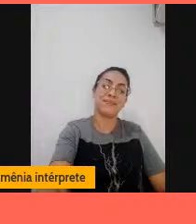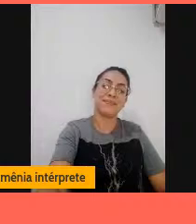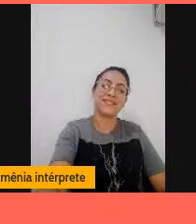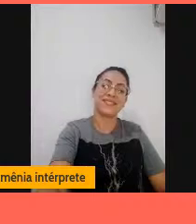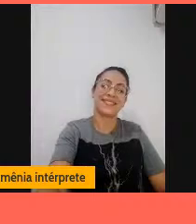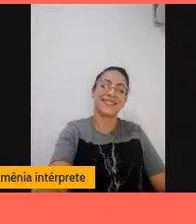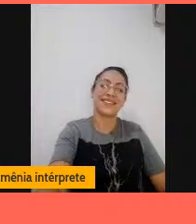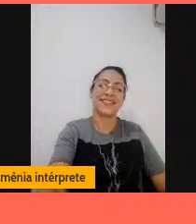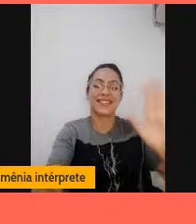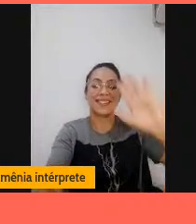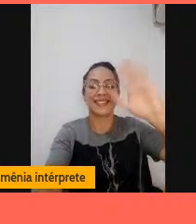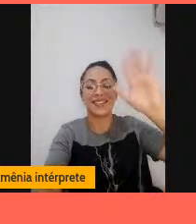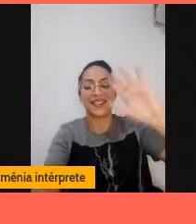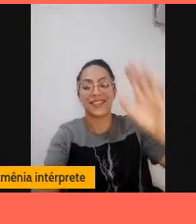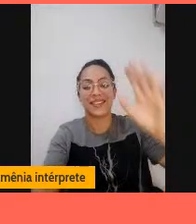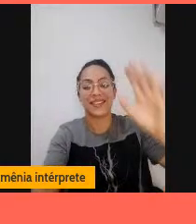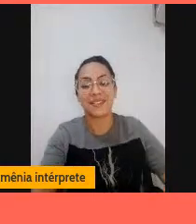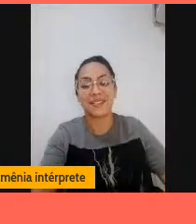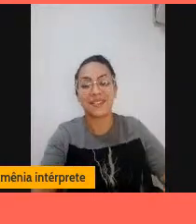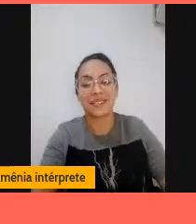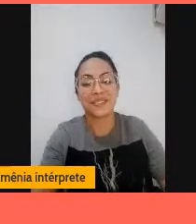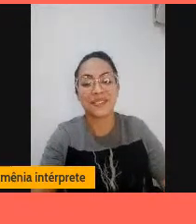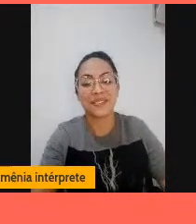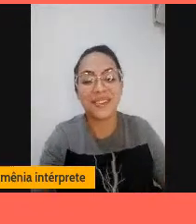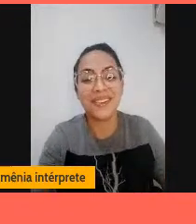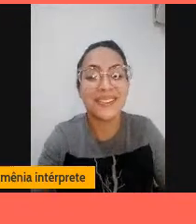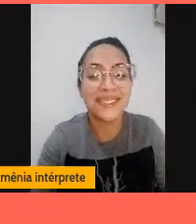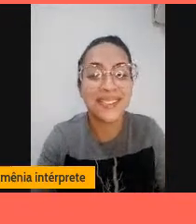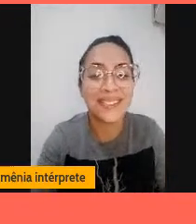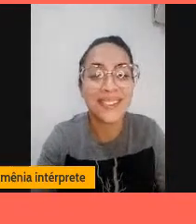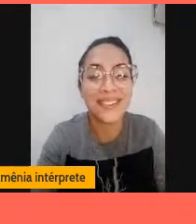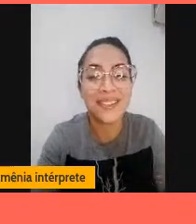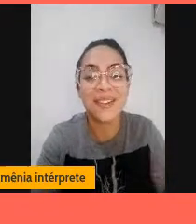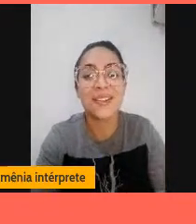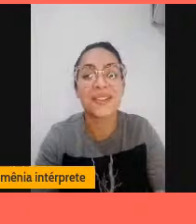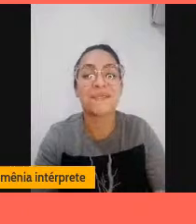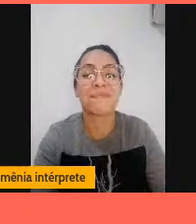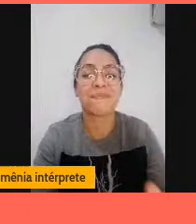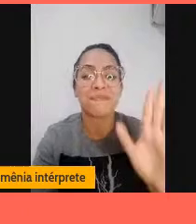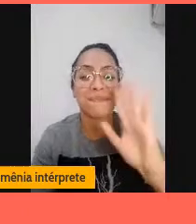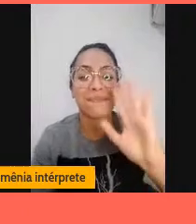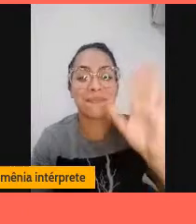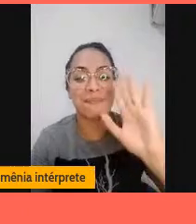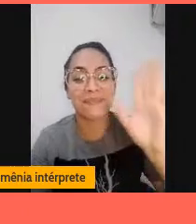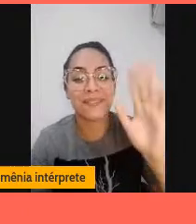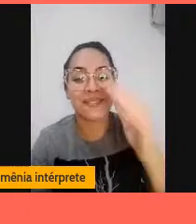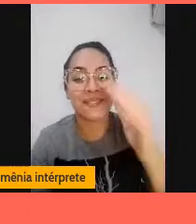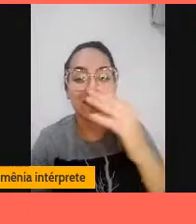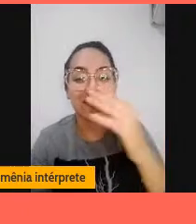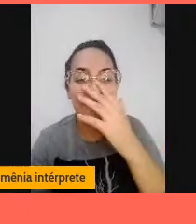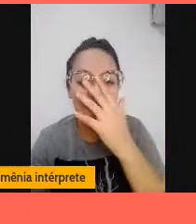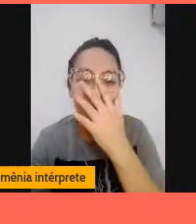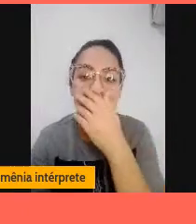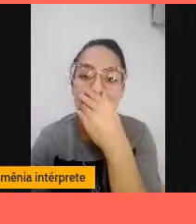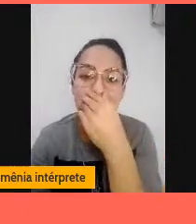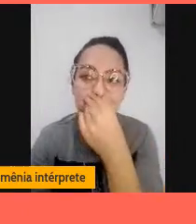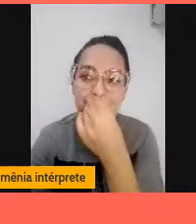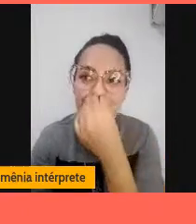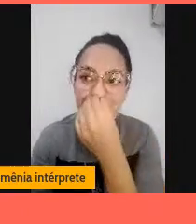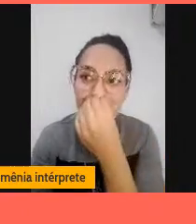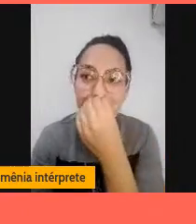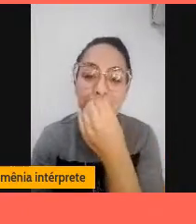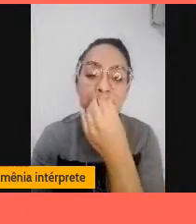Bem, gente, essa foi a nossa mostra CE. Deixa eu só tirar aqui, Deixa né? Deixa eu só tirar aqui, né?